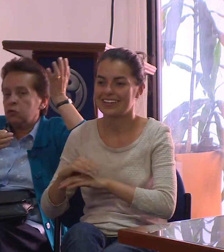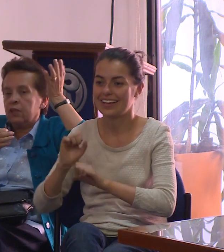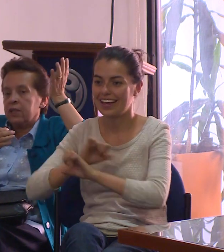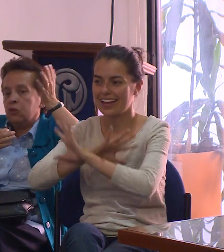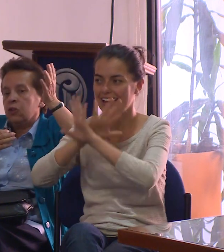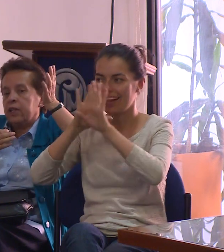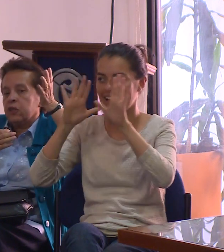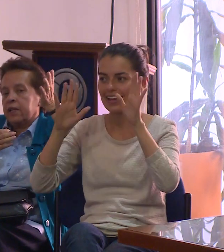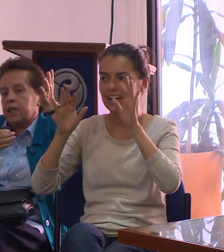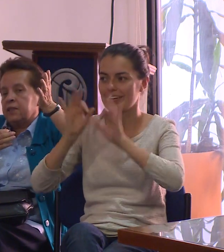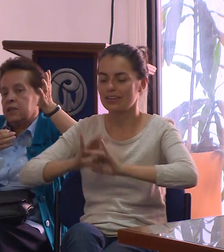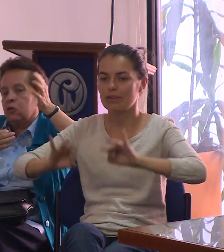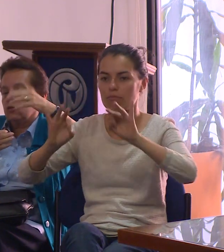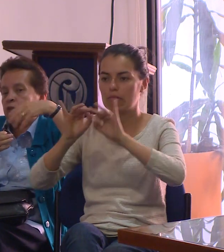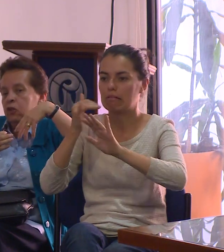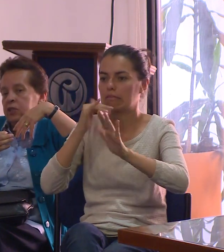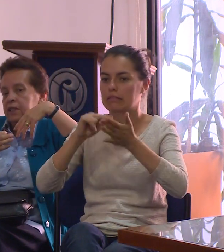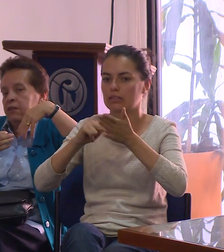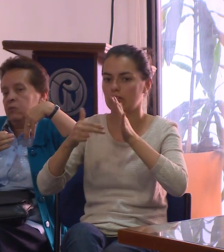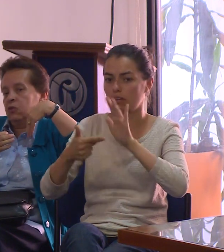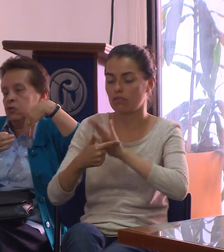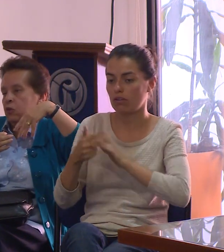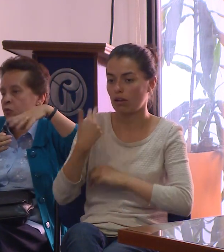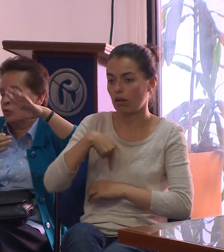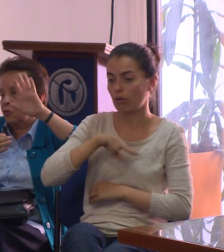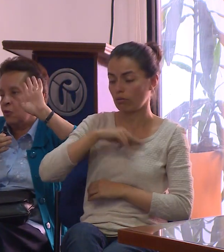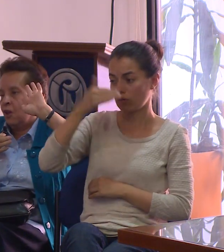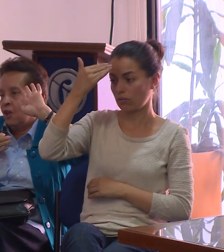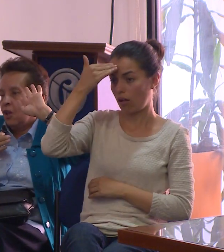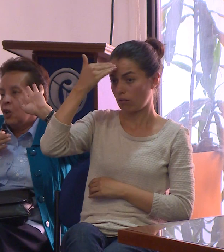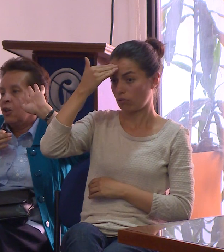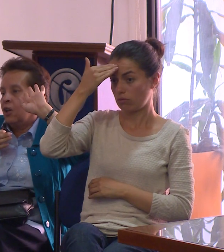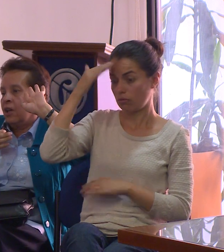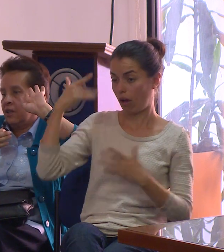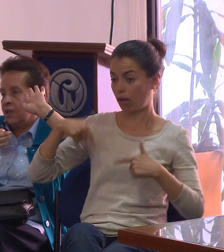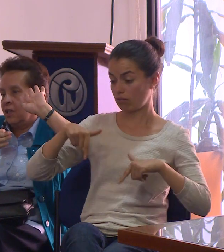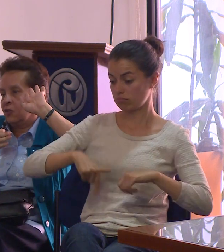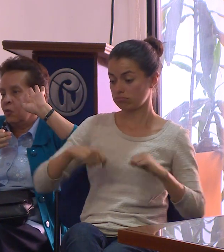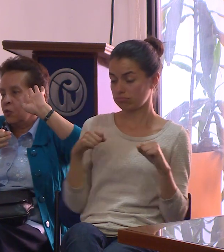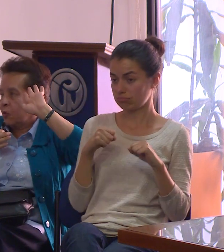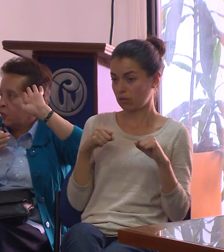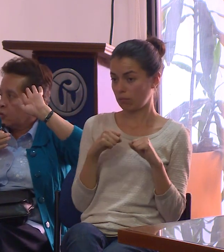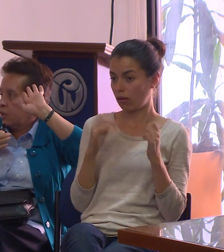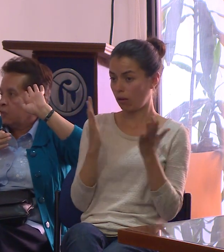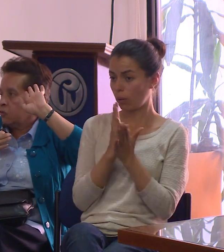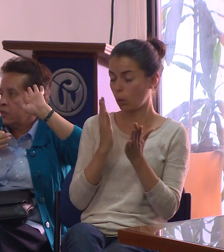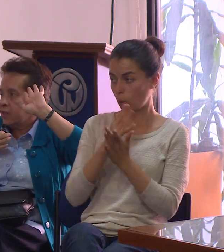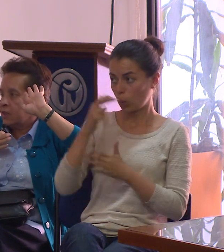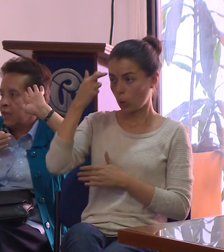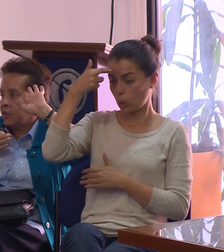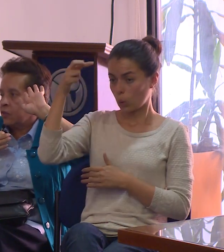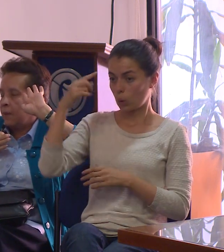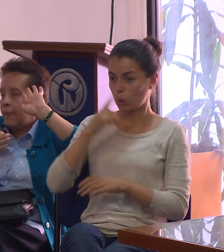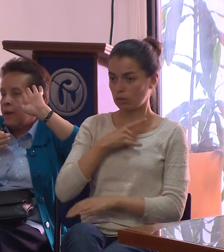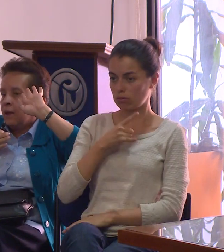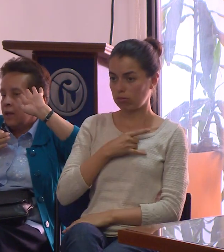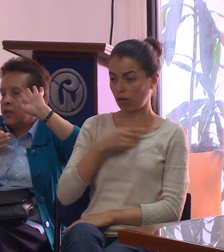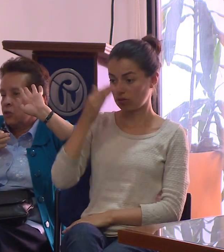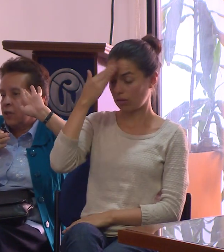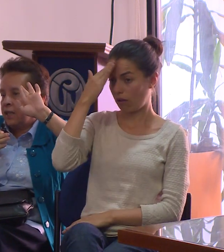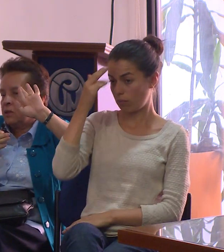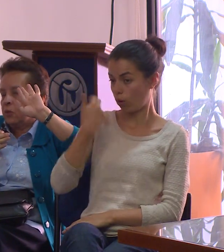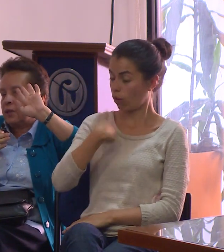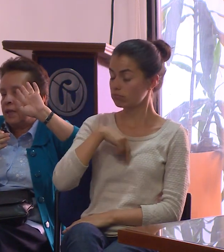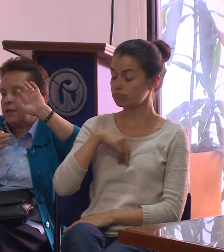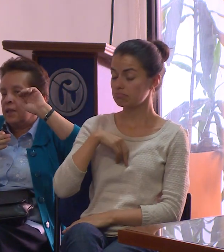generar ruptura. O sea, ¿eso qué quiere decir? Los únicos que sabemos no somos quienes somos profesores universitarios.